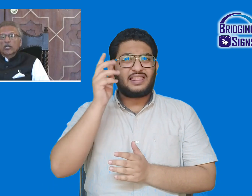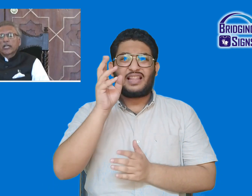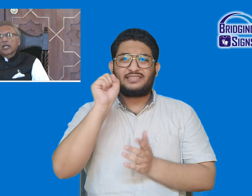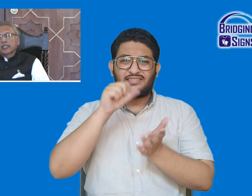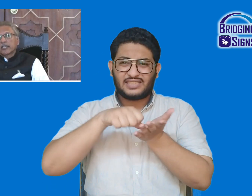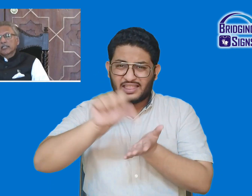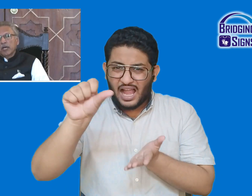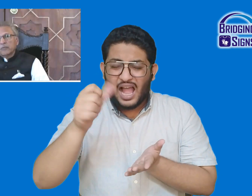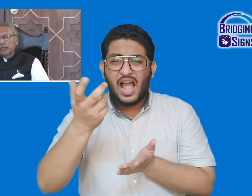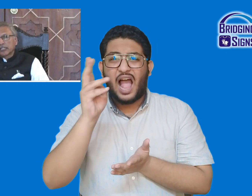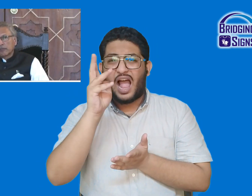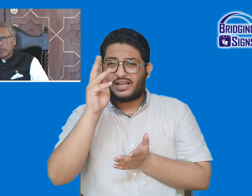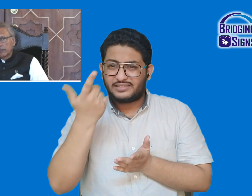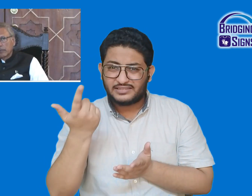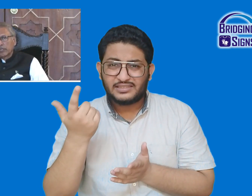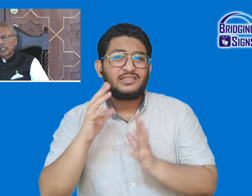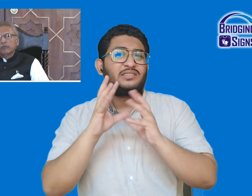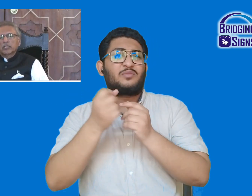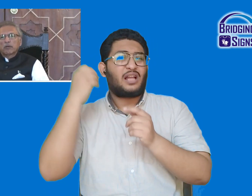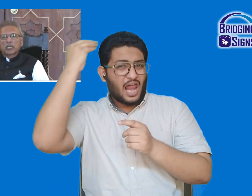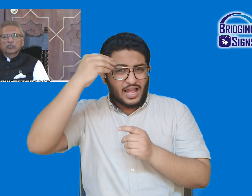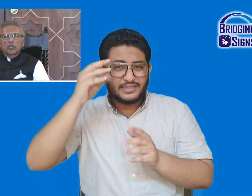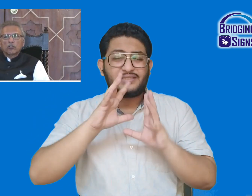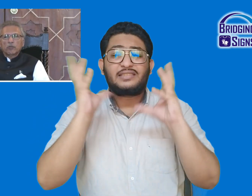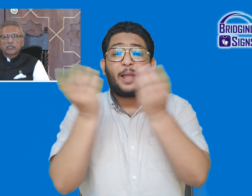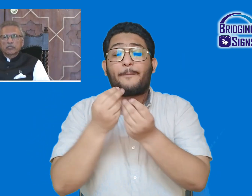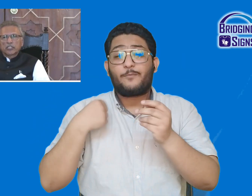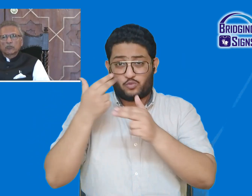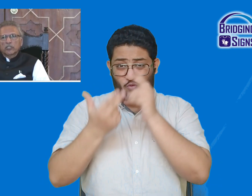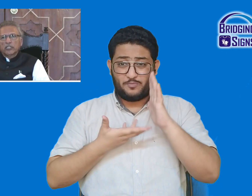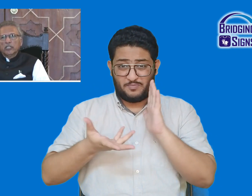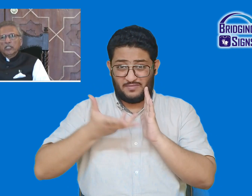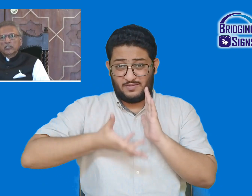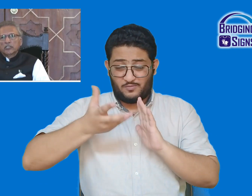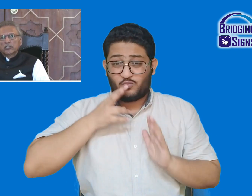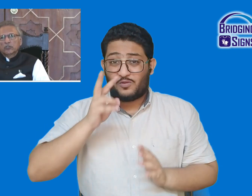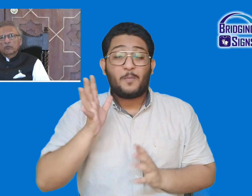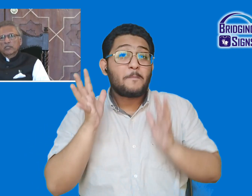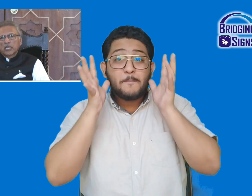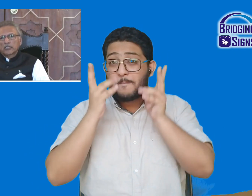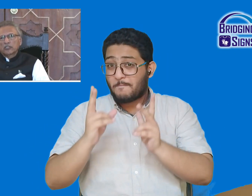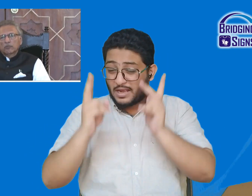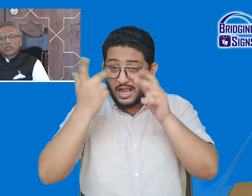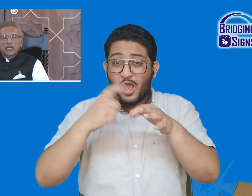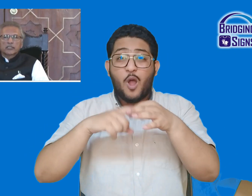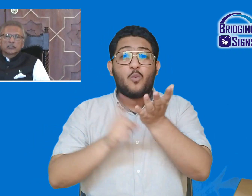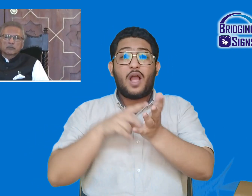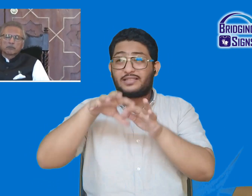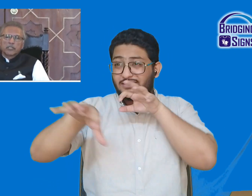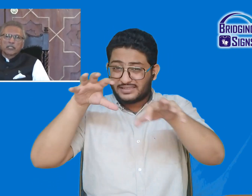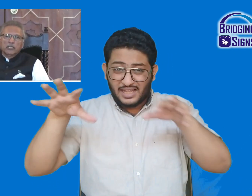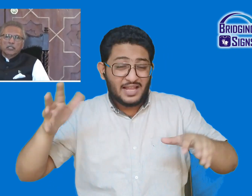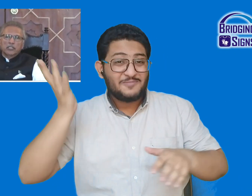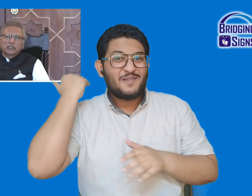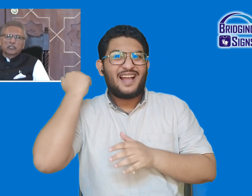صدقات اور خیرات کا اہتمام کا ذکر میں اپنے کئی مرتبہ کر چکا ہوں۔ میں سمجھتا ہوں کہ یہ جو مساجد اور مدارس